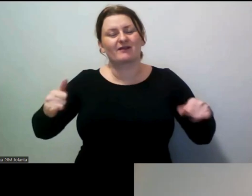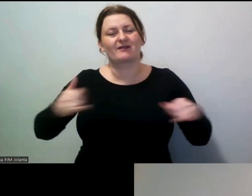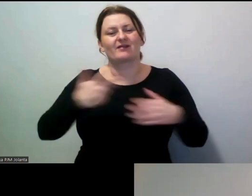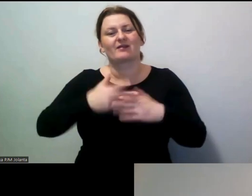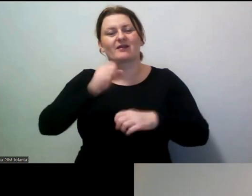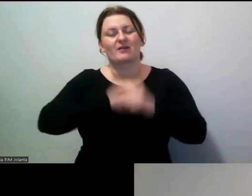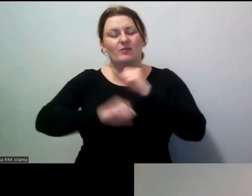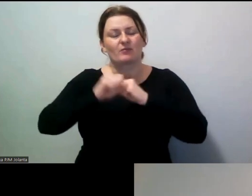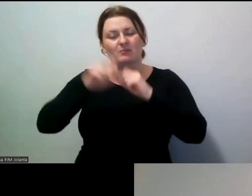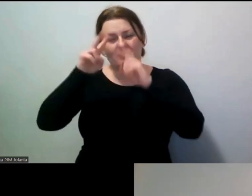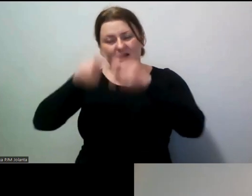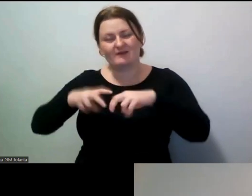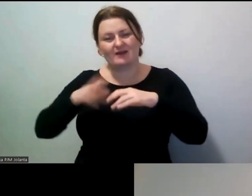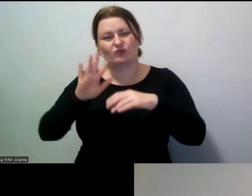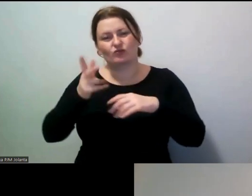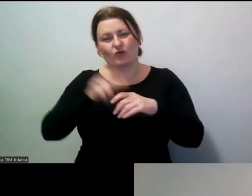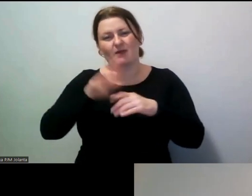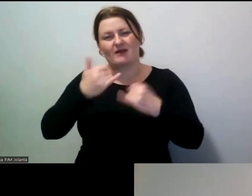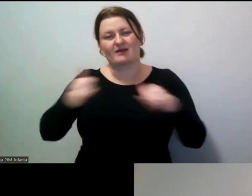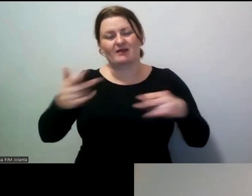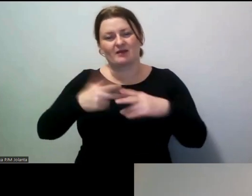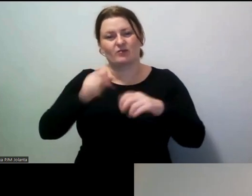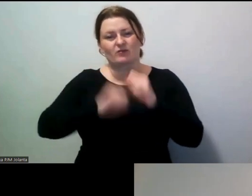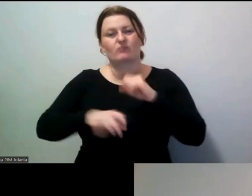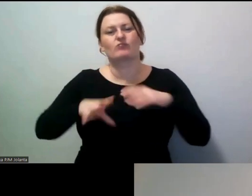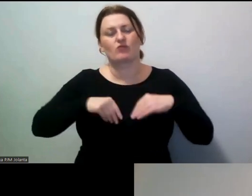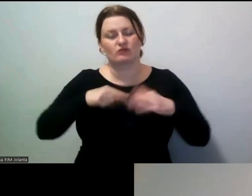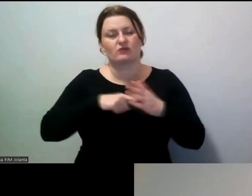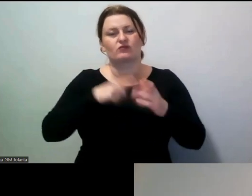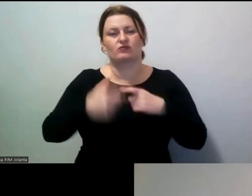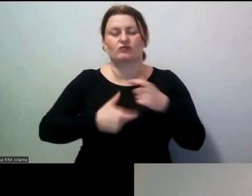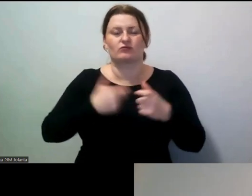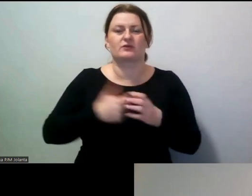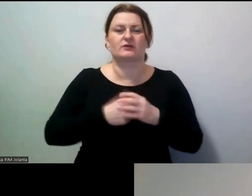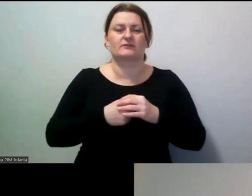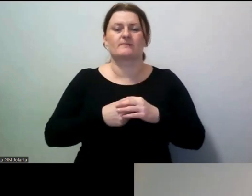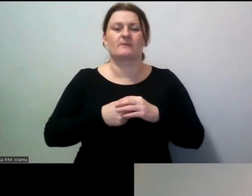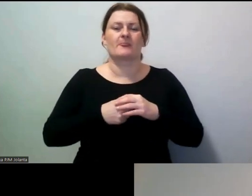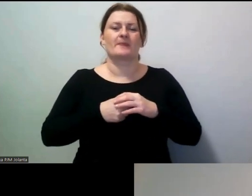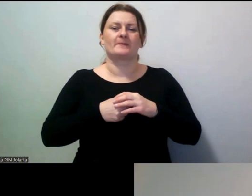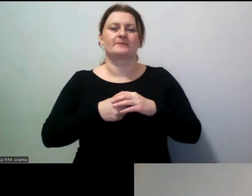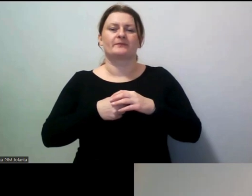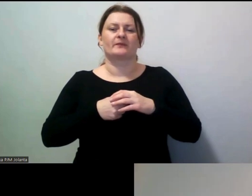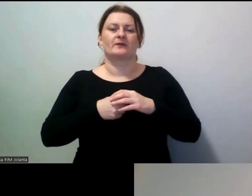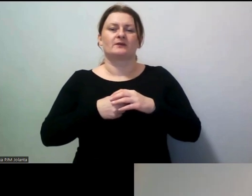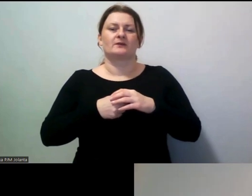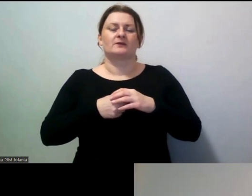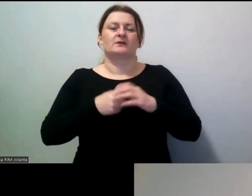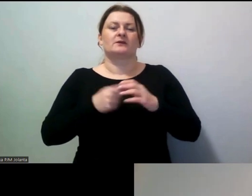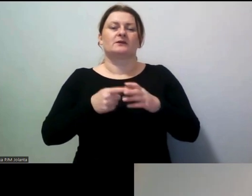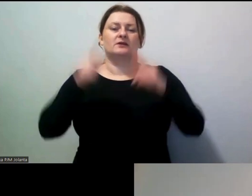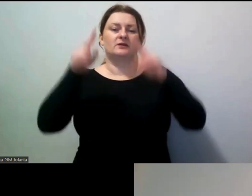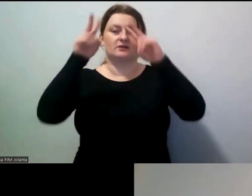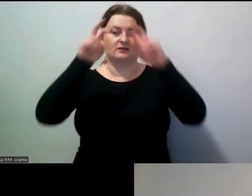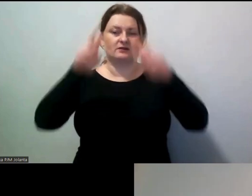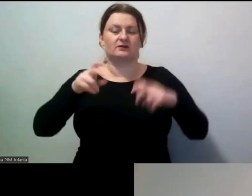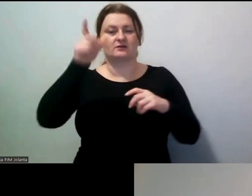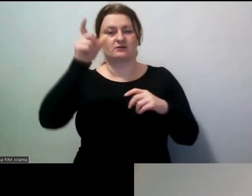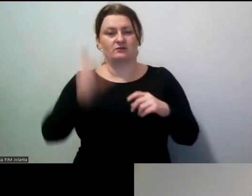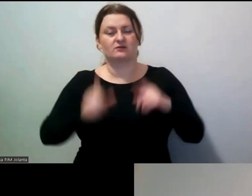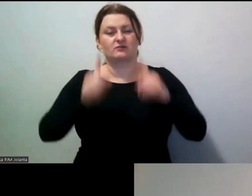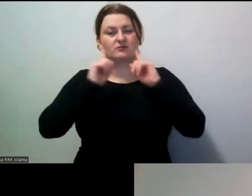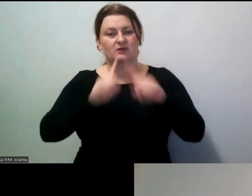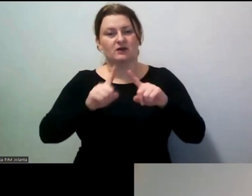niepełnosprawnością badać, natomiast można to zrobić, tyle że to wtedy diagnosta tak naprawdę bierze